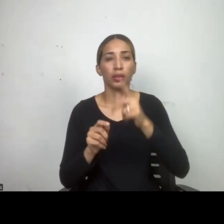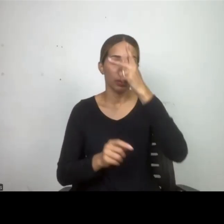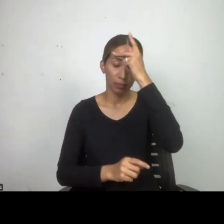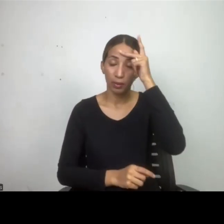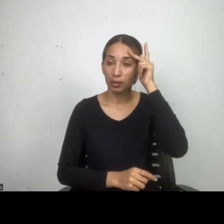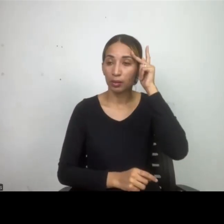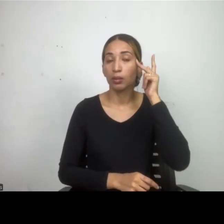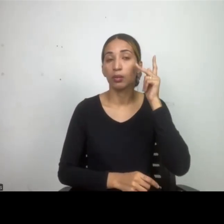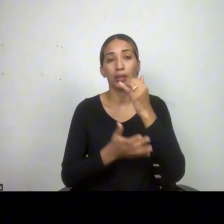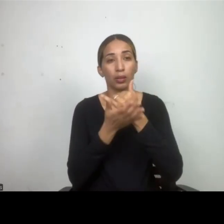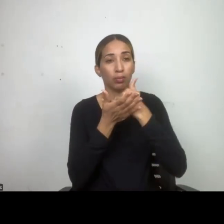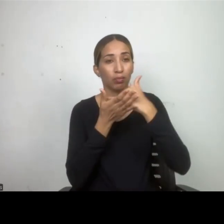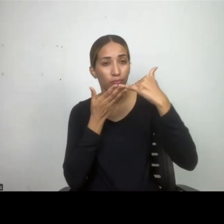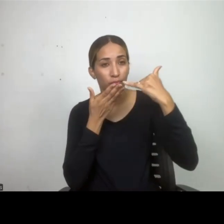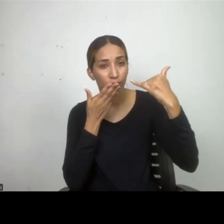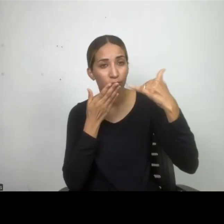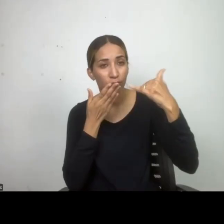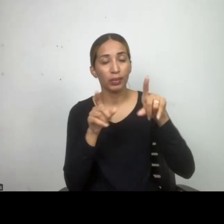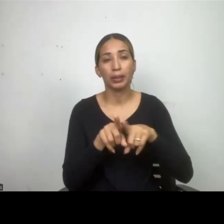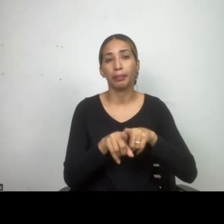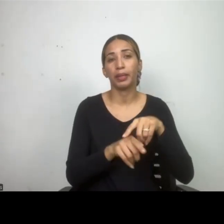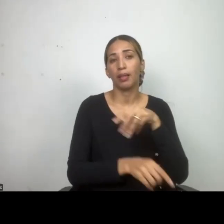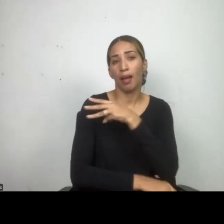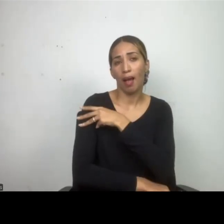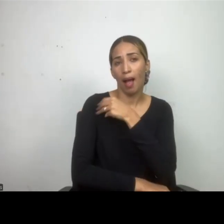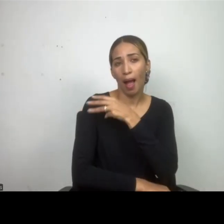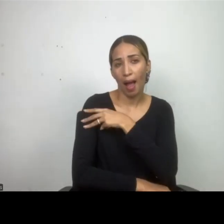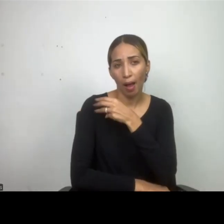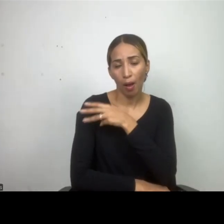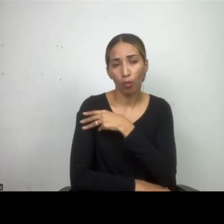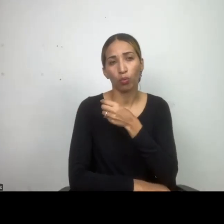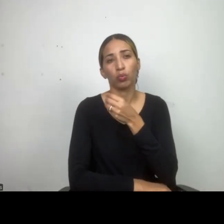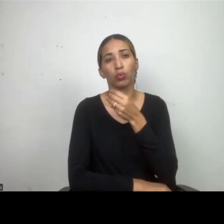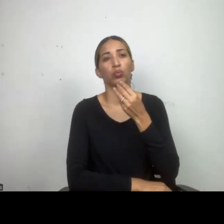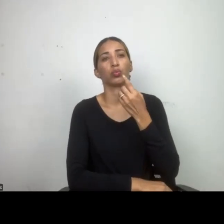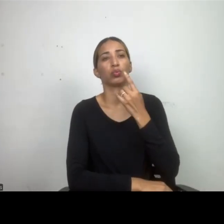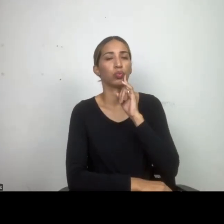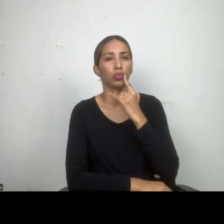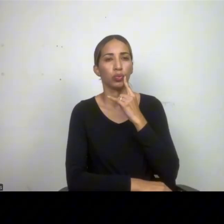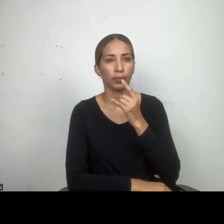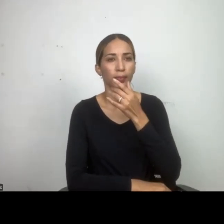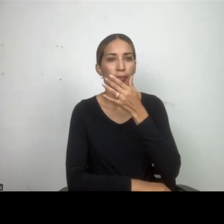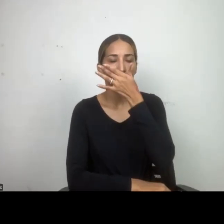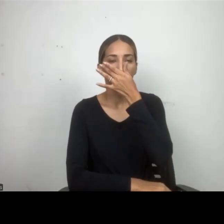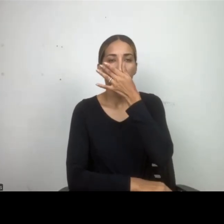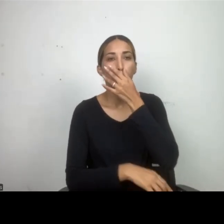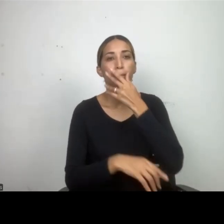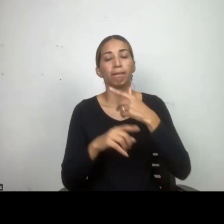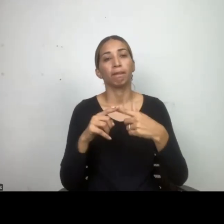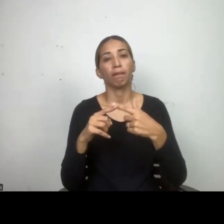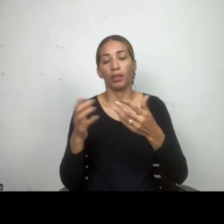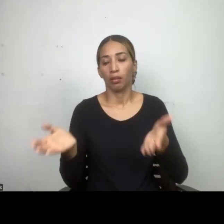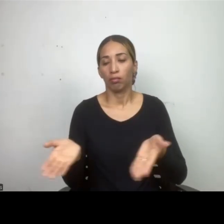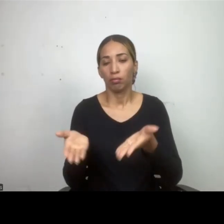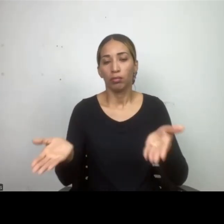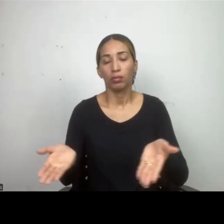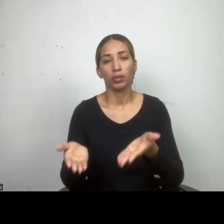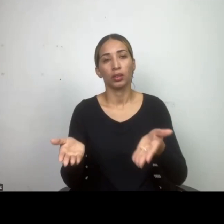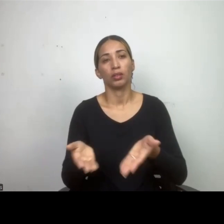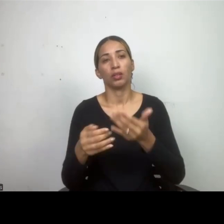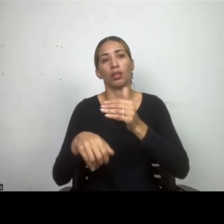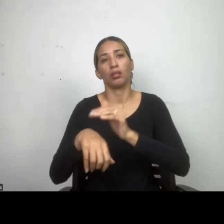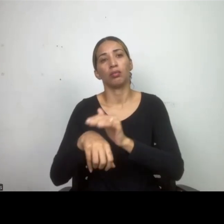outras drogas, né, que em vez de promover a reinserção social e autonomia dos usuários, as